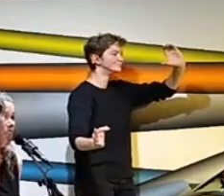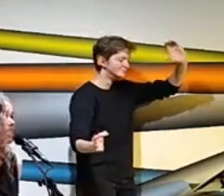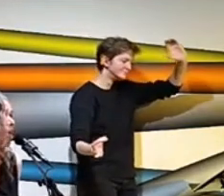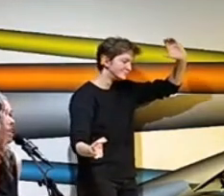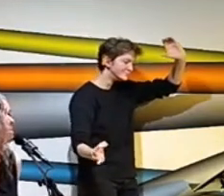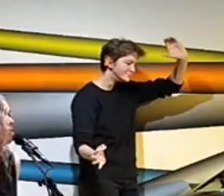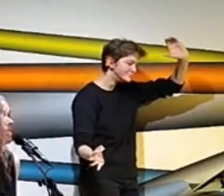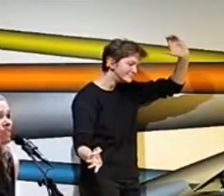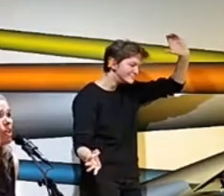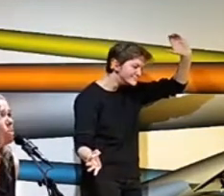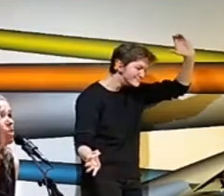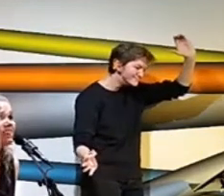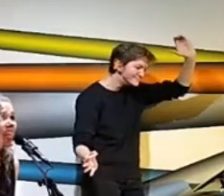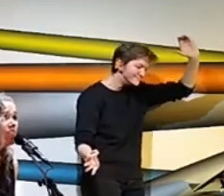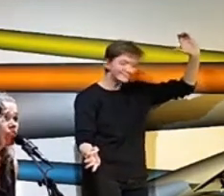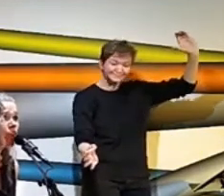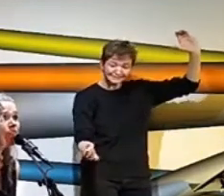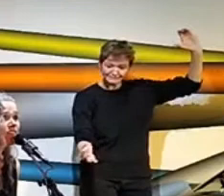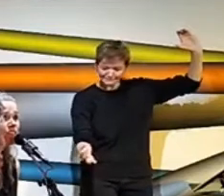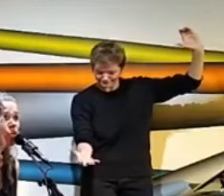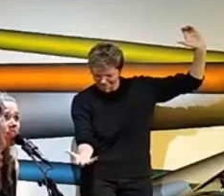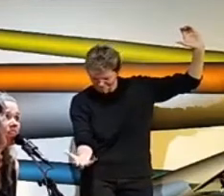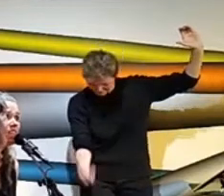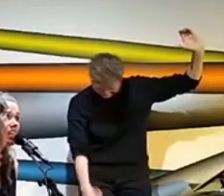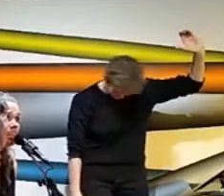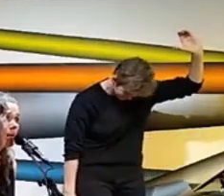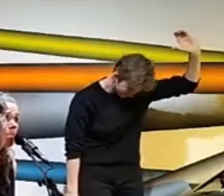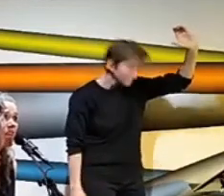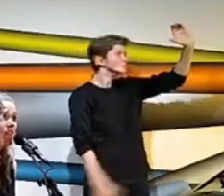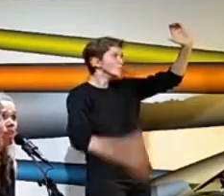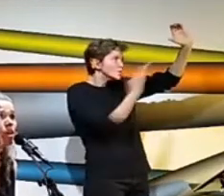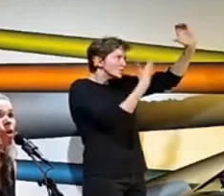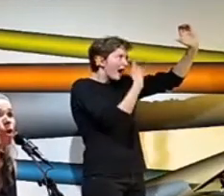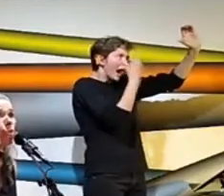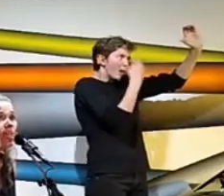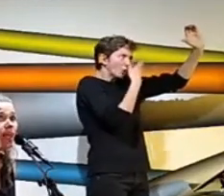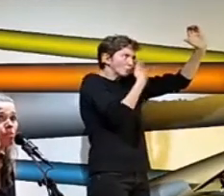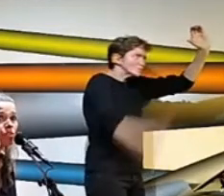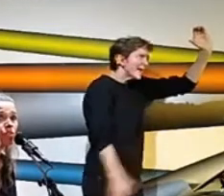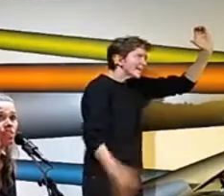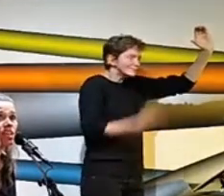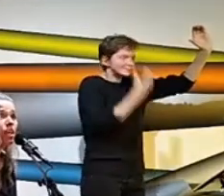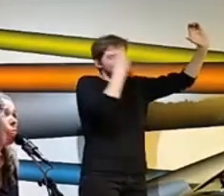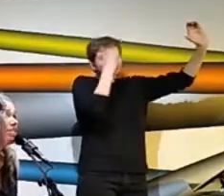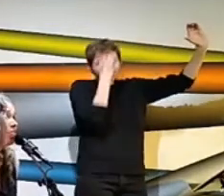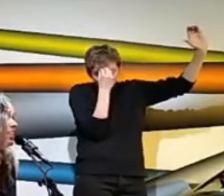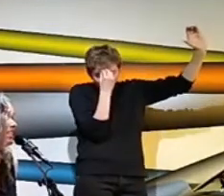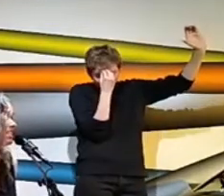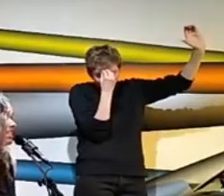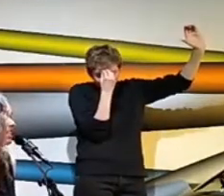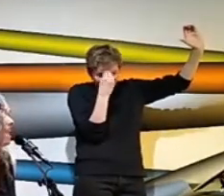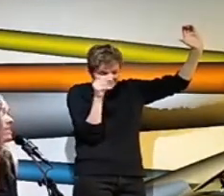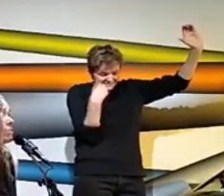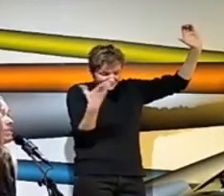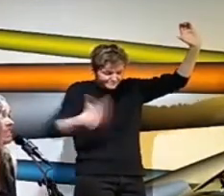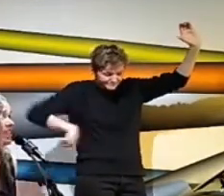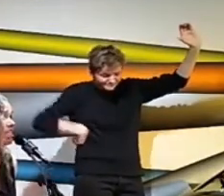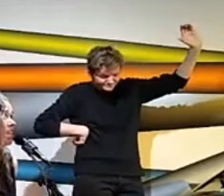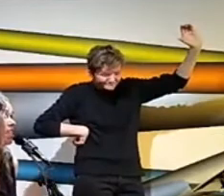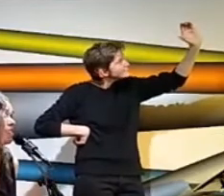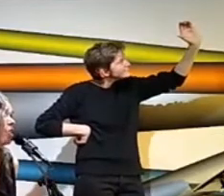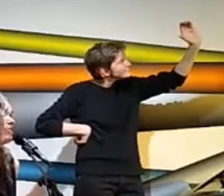Doch der Mond ist da, der Mond ist längst schon da, aber die Sonne ist sichtbar nicht, um ihn zu sehen, was finster